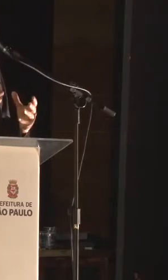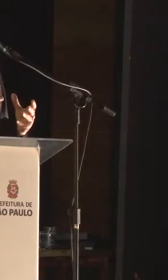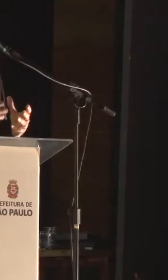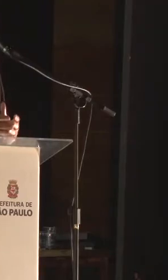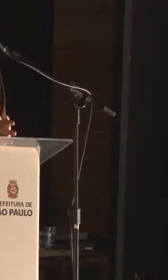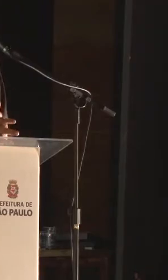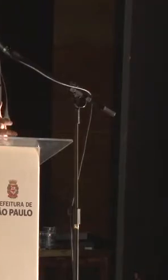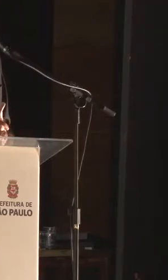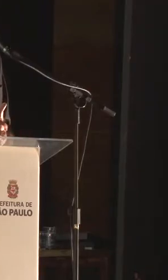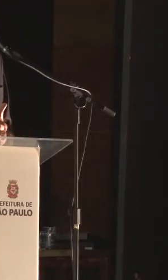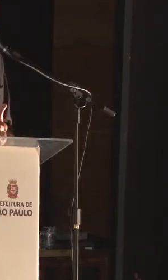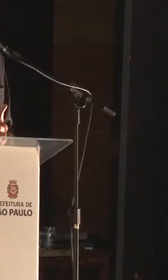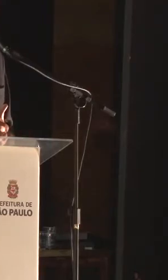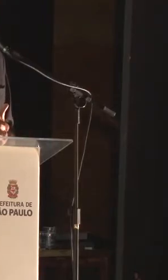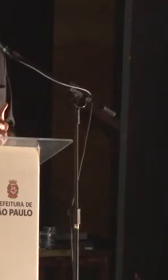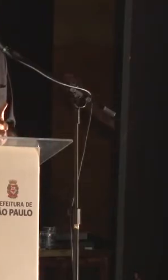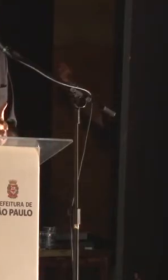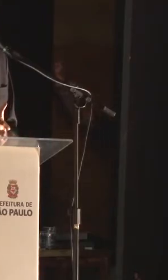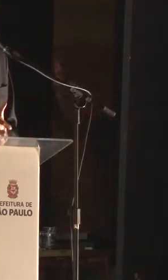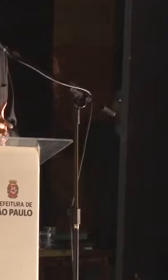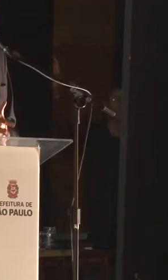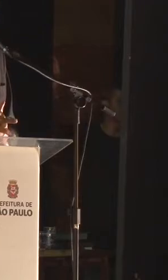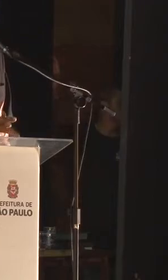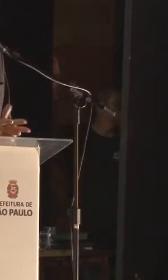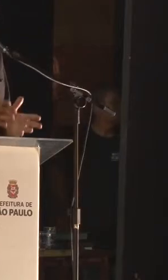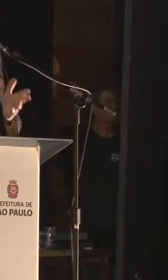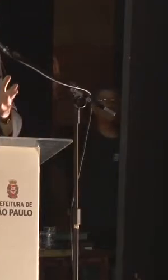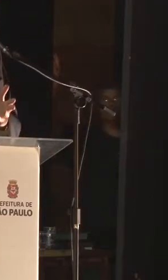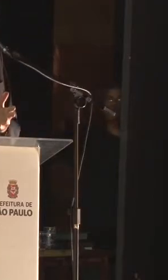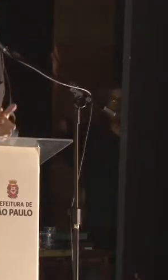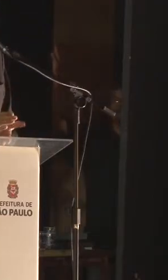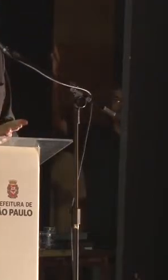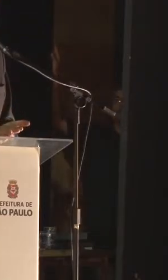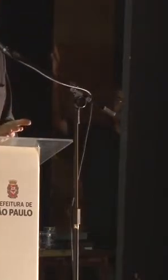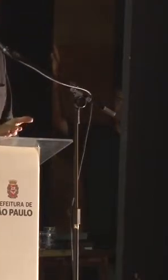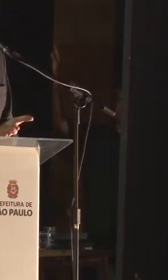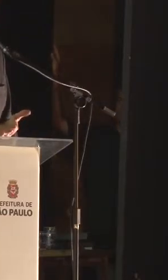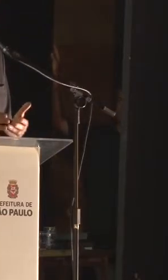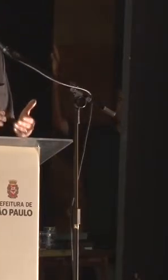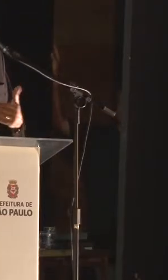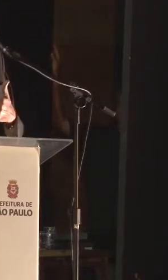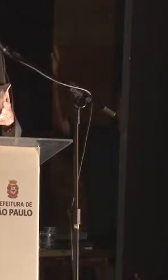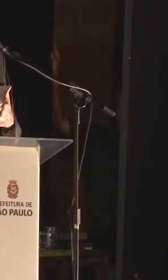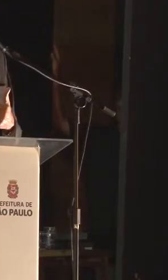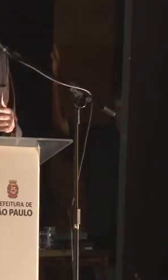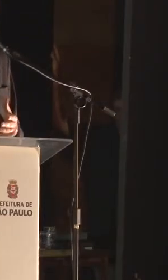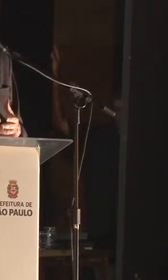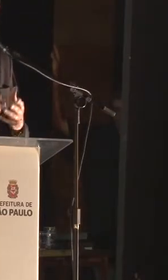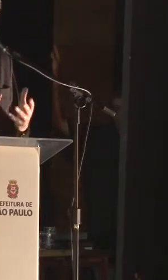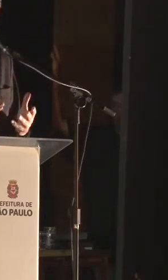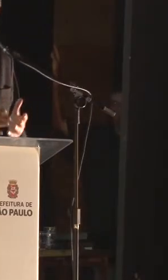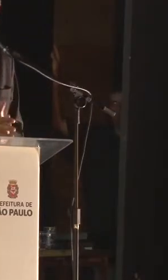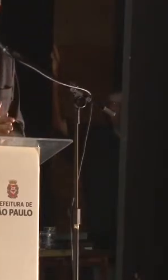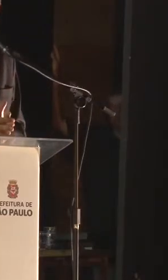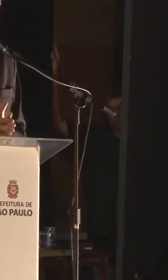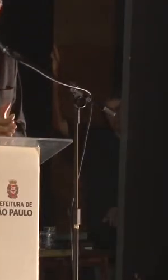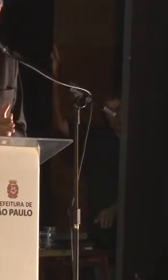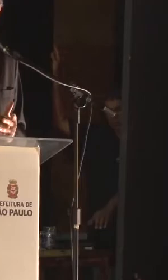mudaram a história de muitos bairros na cidade. Mas quis o destino que, depois de eu ter participado